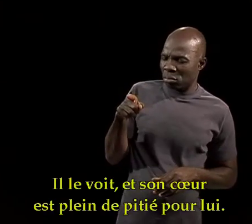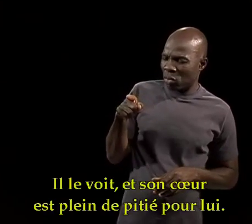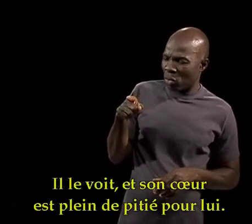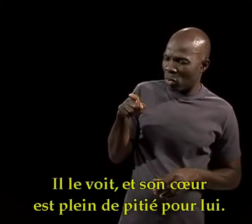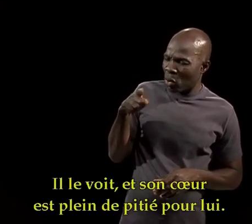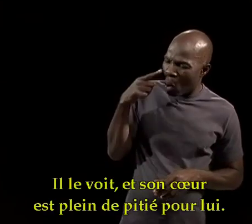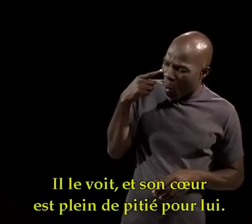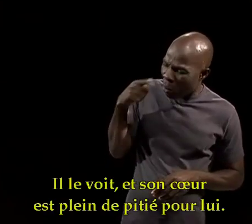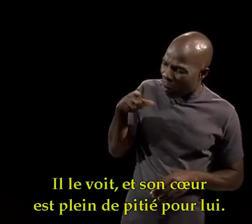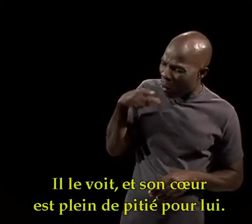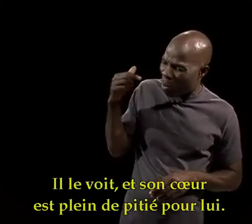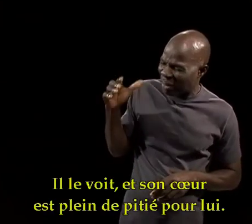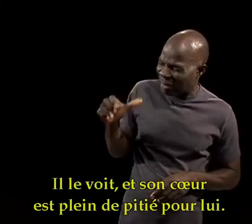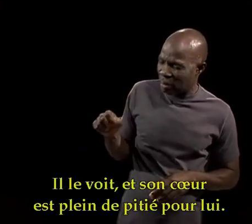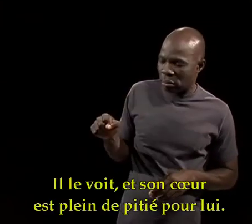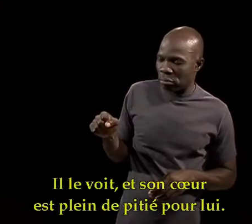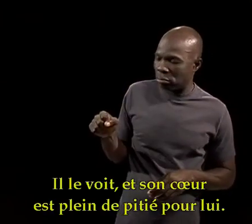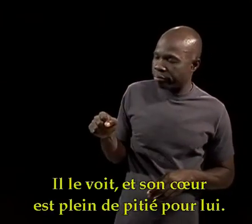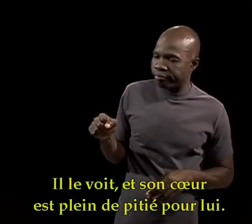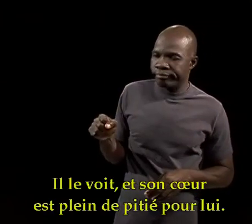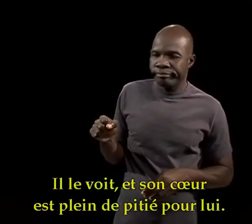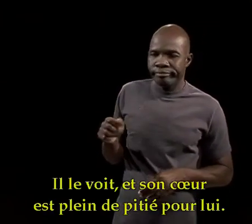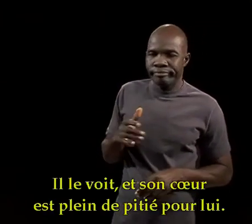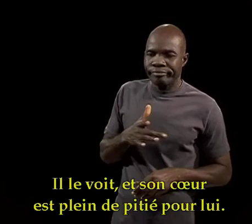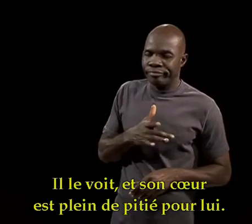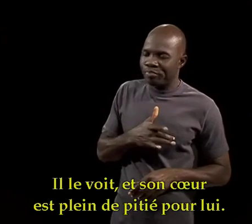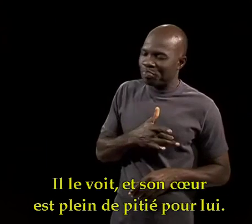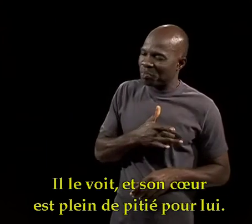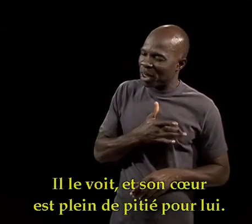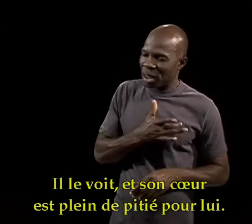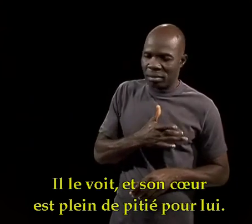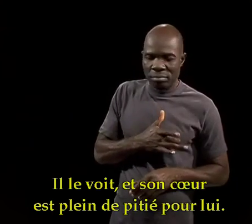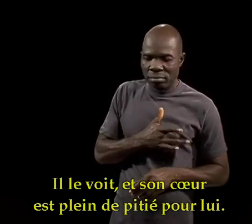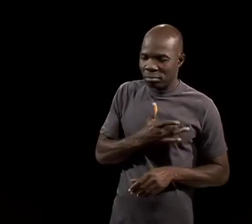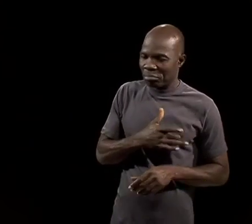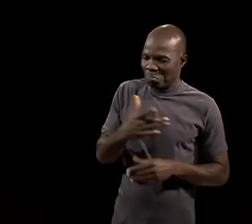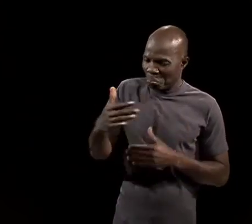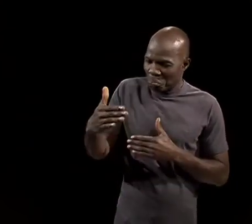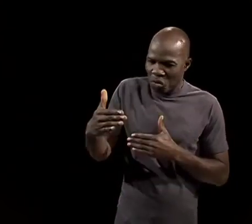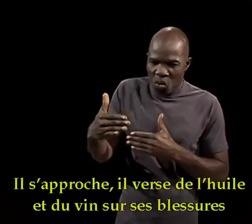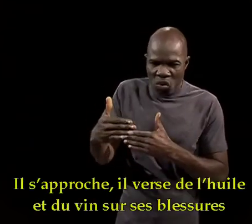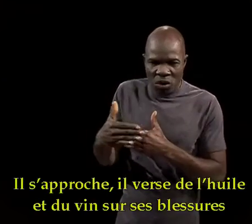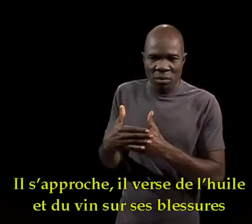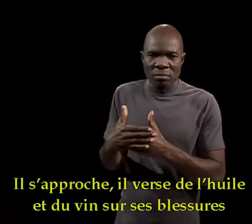Il le voit et son cœur est plein de pitié pour lui. Il s'approche,